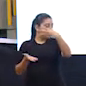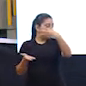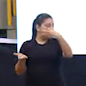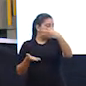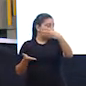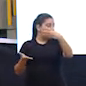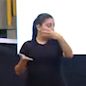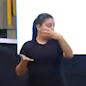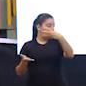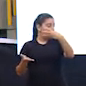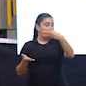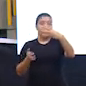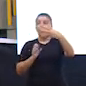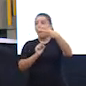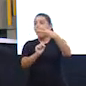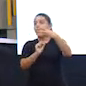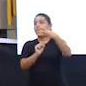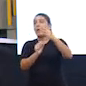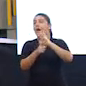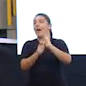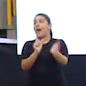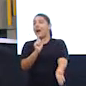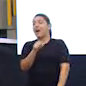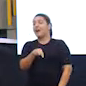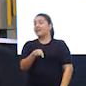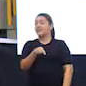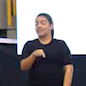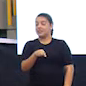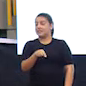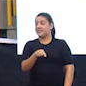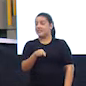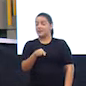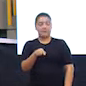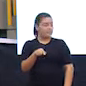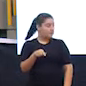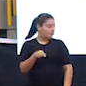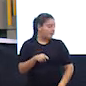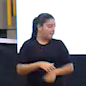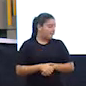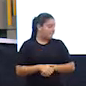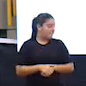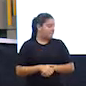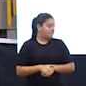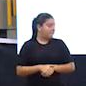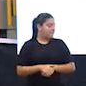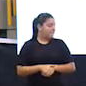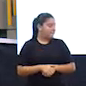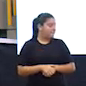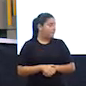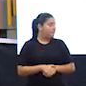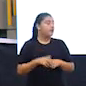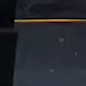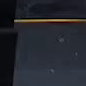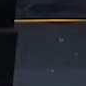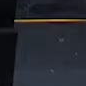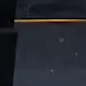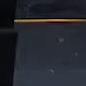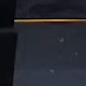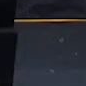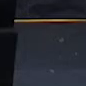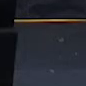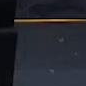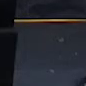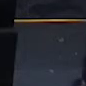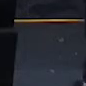de quem? De 8. Quanto foi que os 3 valeram em cima de 8? O que é que eu vou fazer? O problema é que